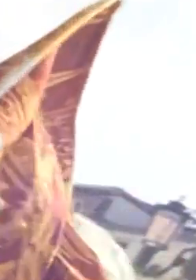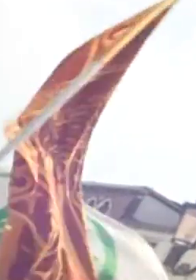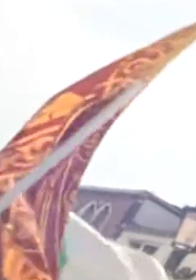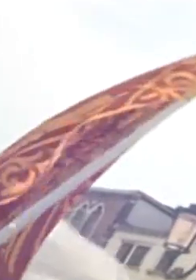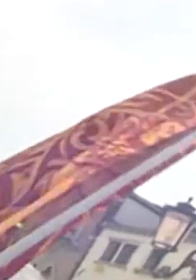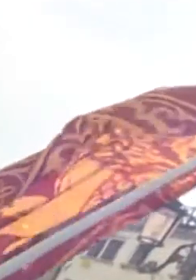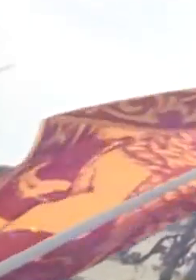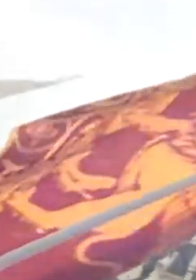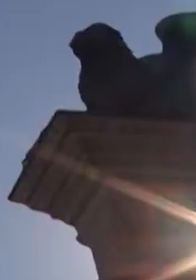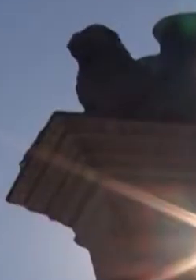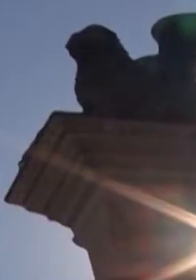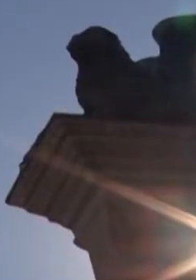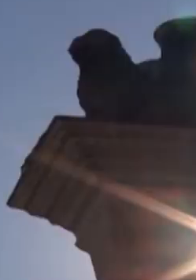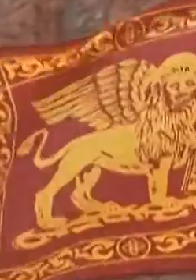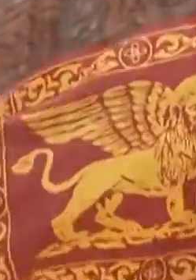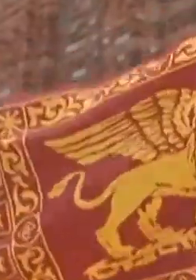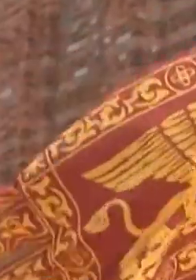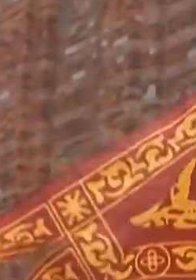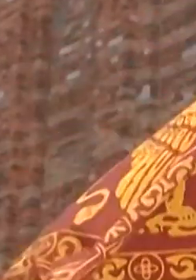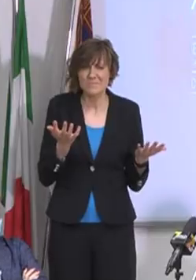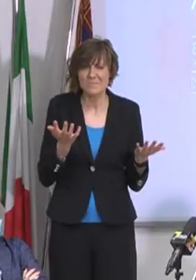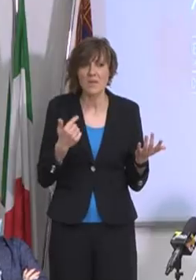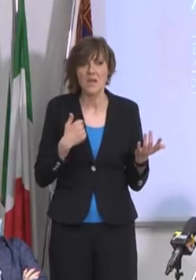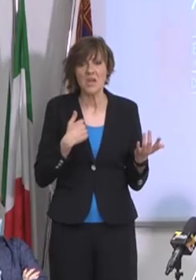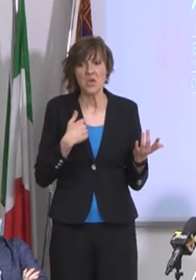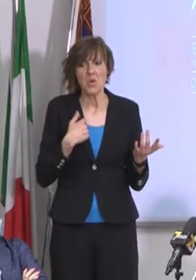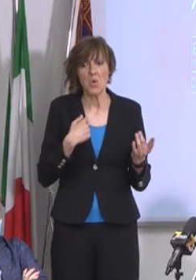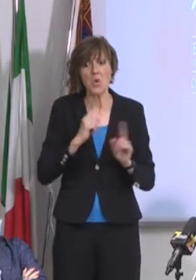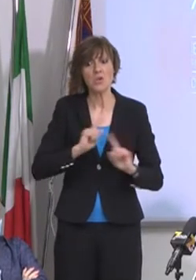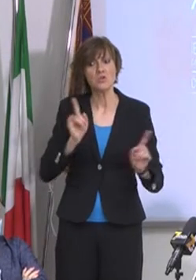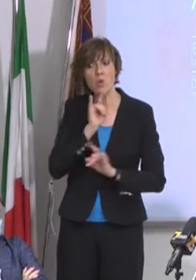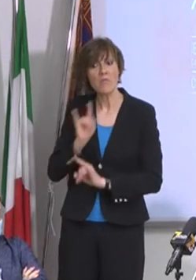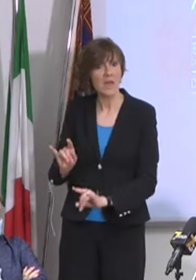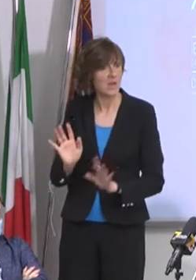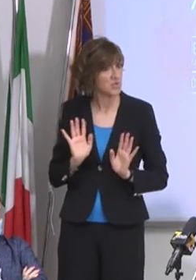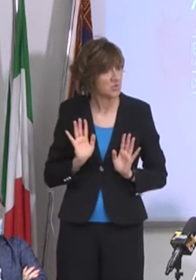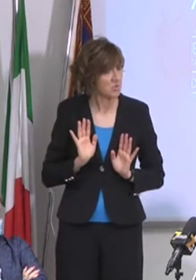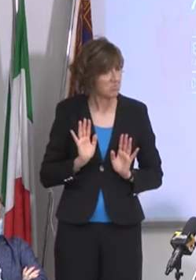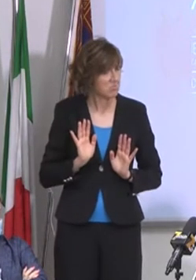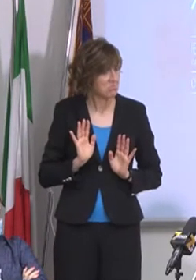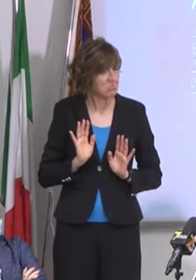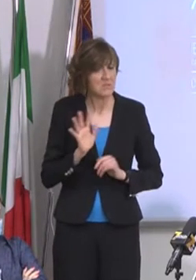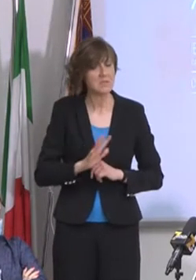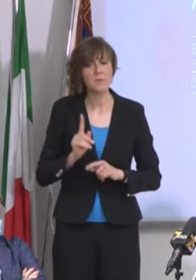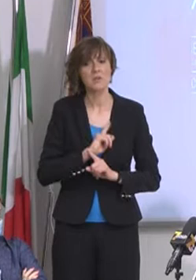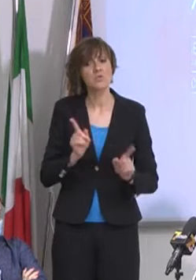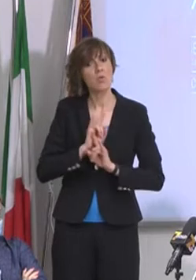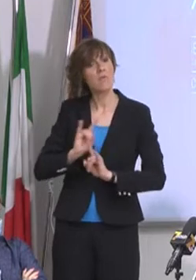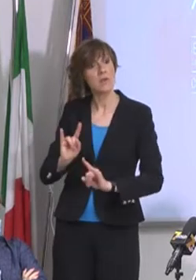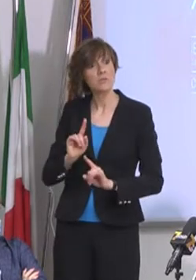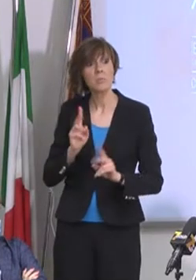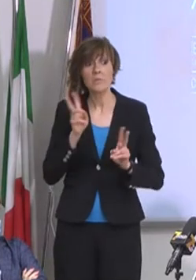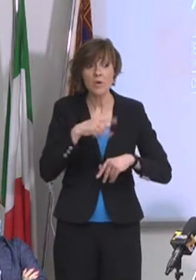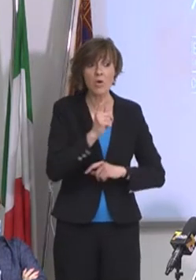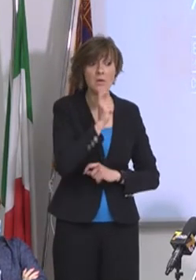alle regionali l'impegno per l'autonomia non ho offeso nessuno mi spiace che qualcuno si senta offeso però confermo tutta l'intervista